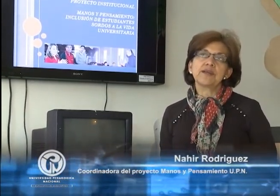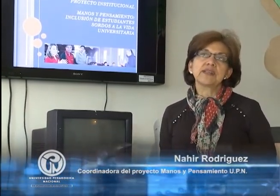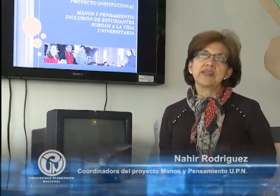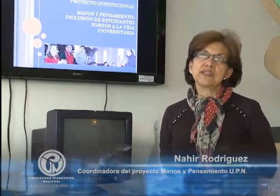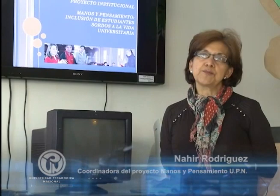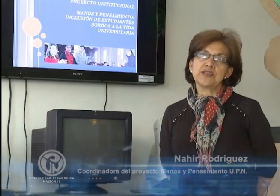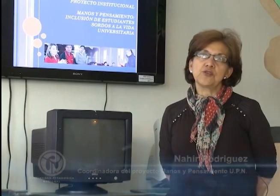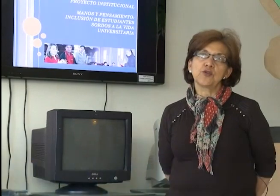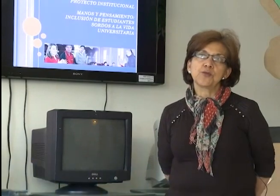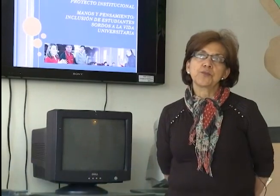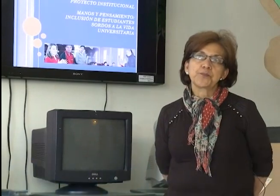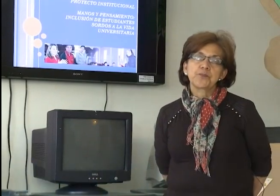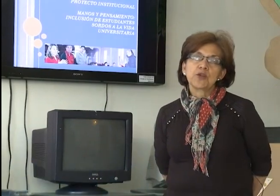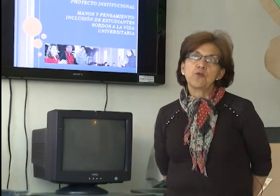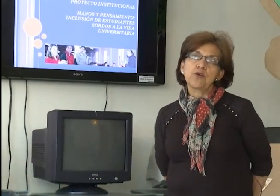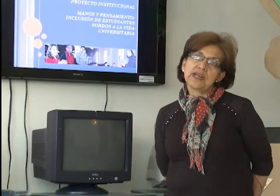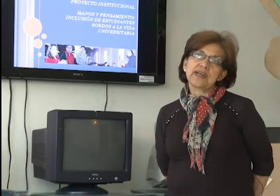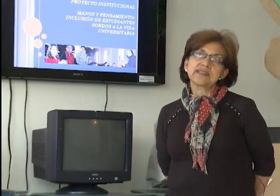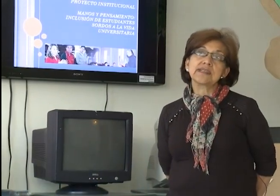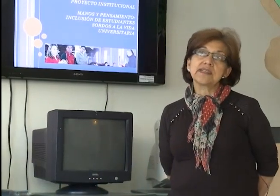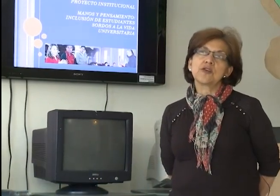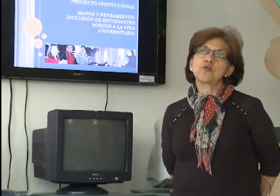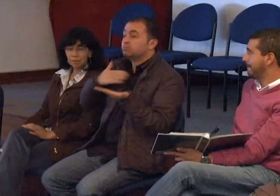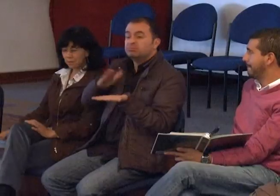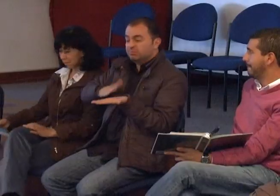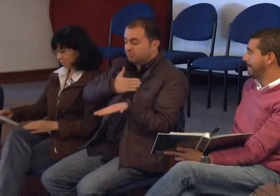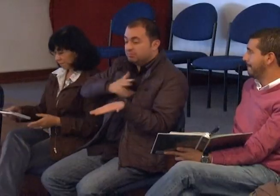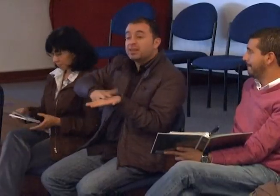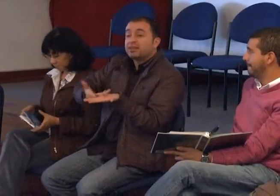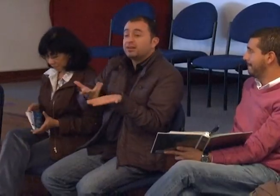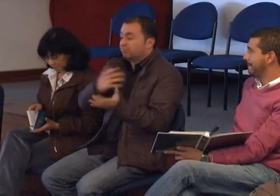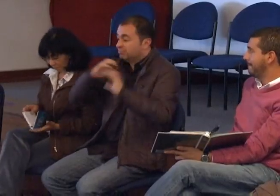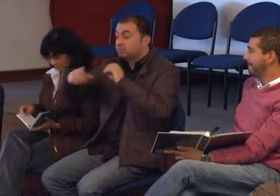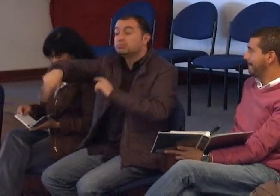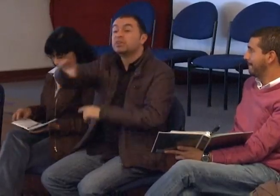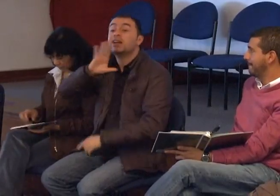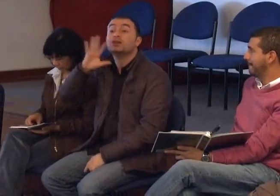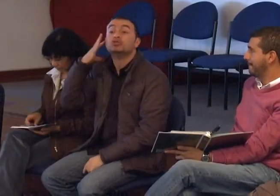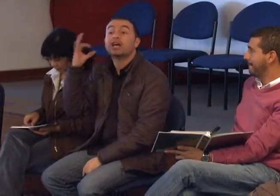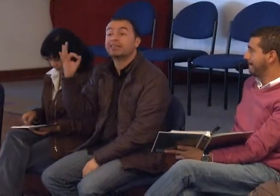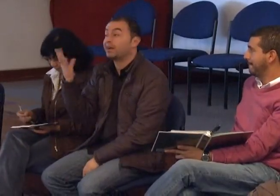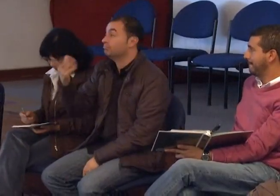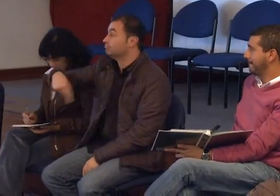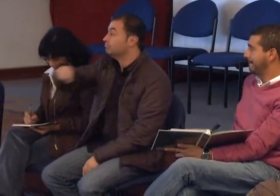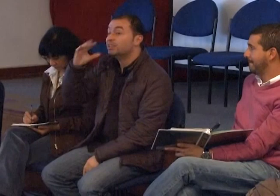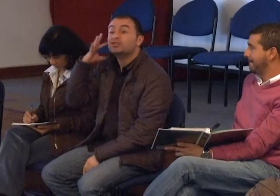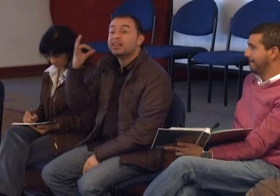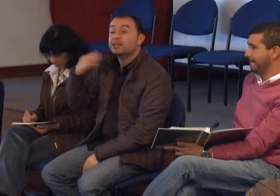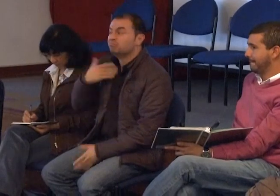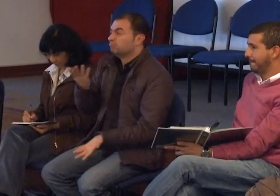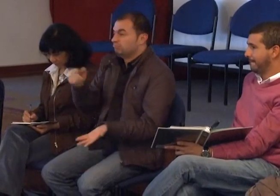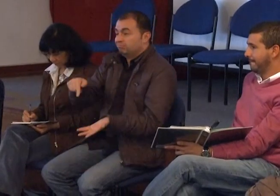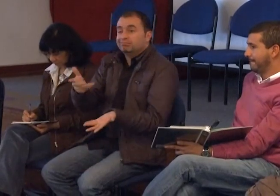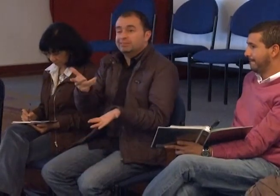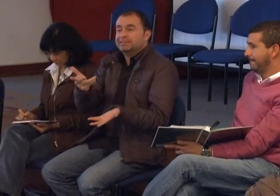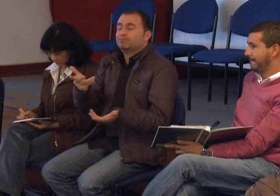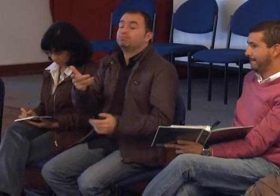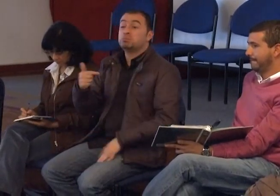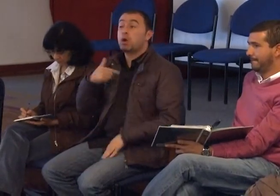pueden aprender el español o el castellano como una segunda lengua, castellano lectoescrito como segunda lengua,